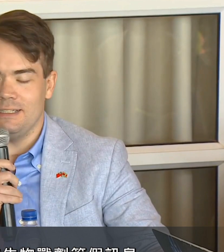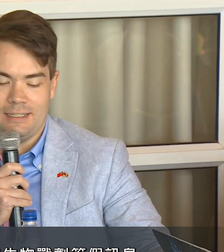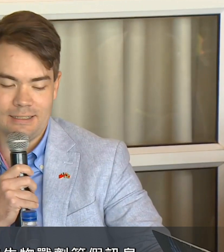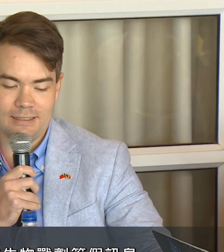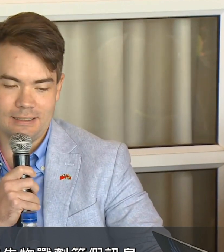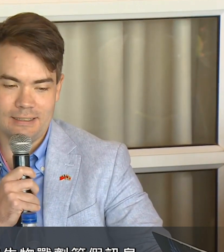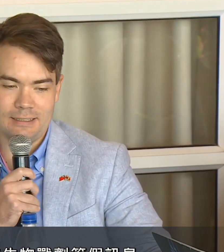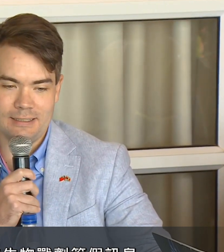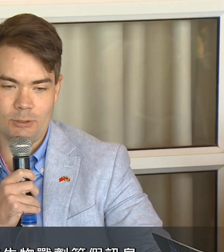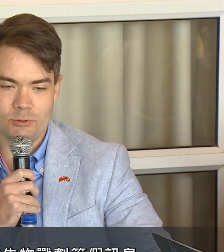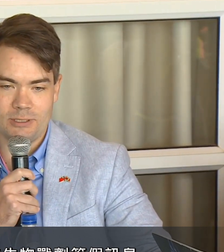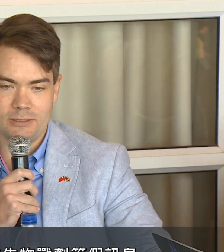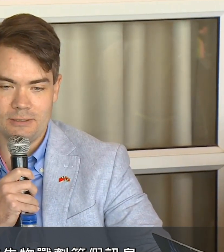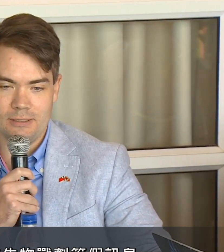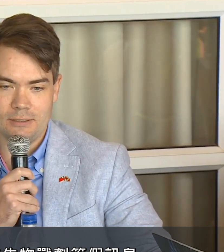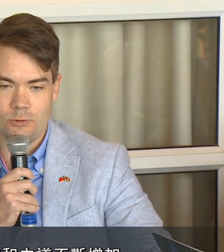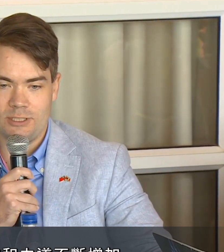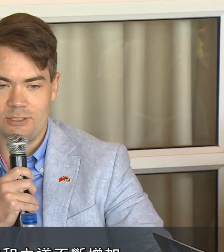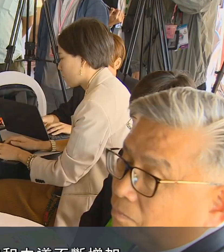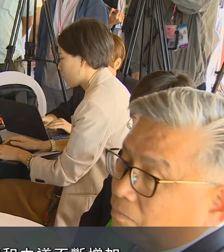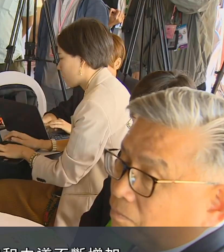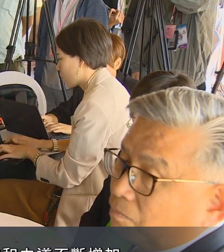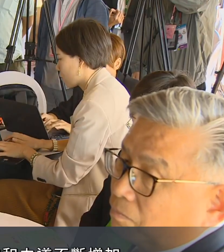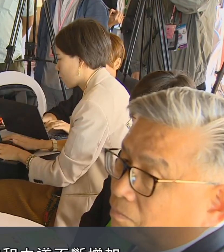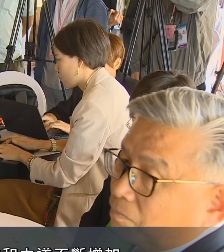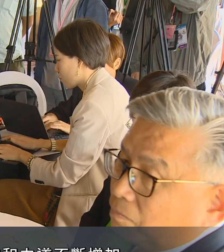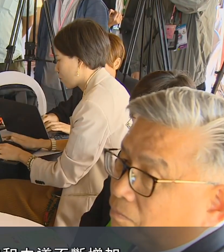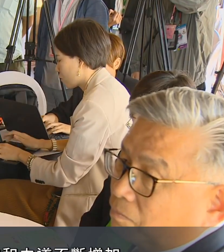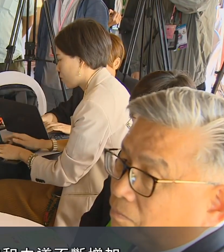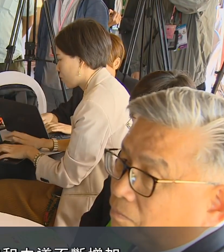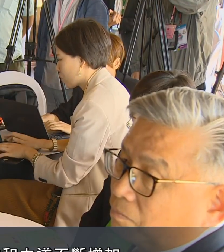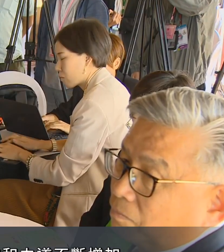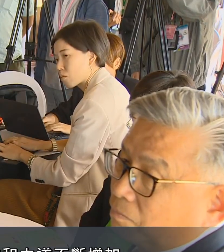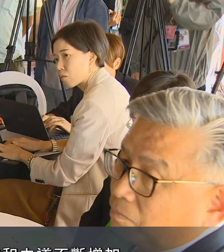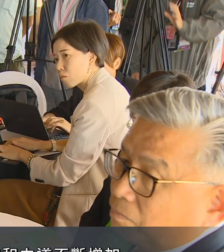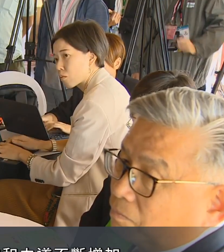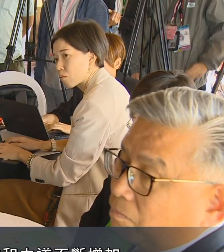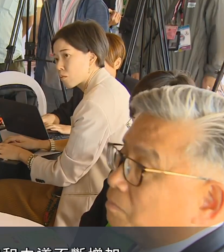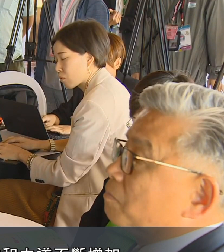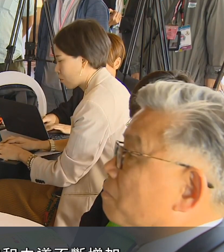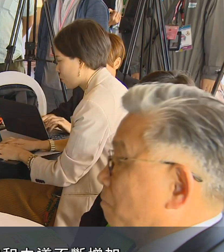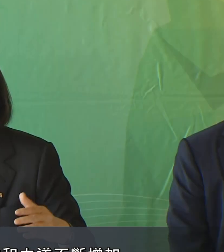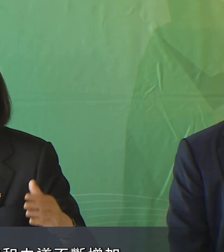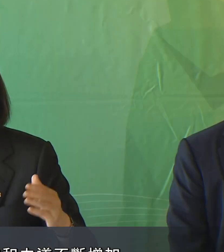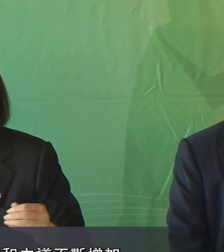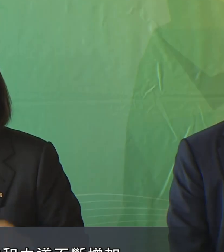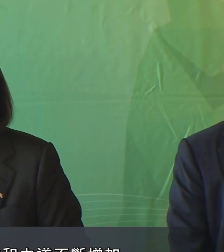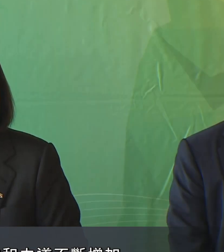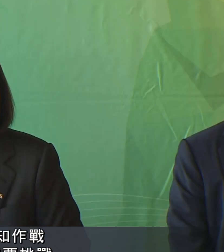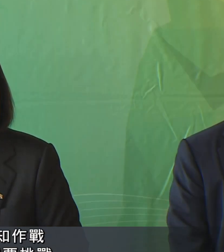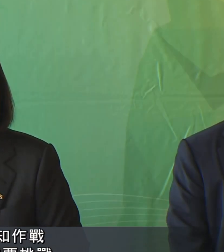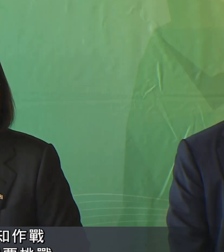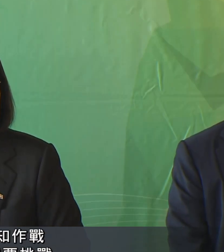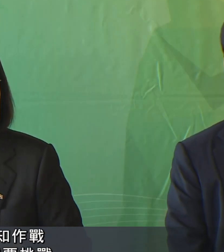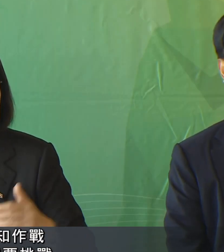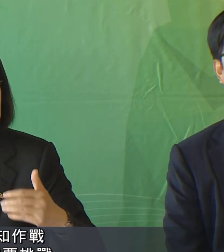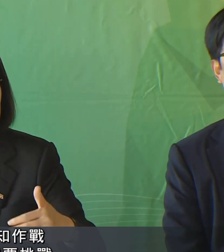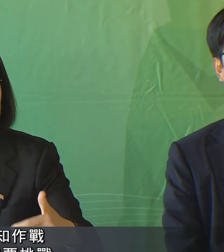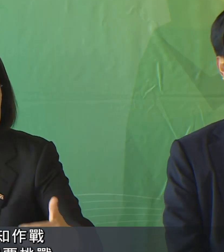战剂等假讯息，蔡总统强调，中国介入选举手法和力道不断增加，方式多元，从事认知作